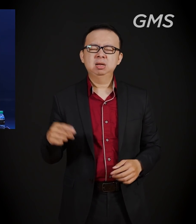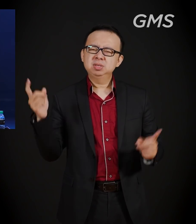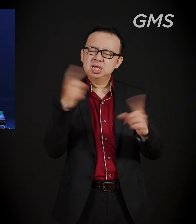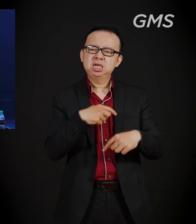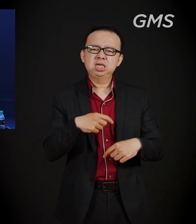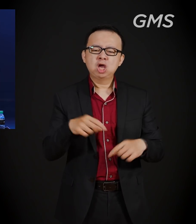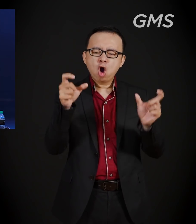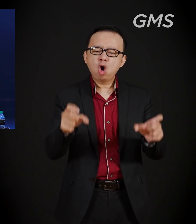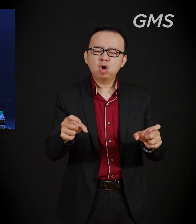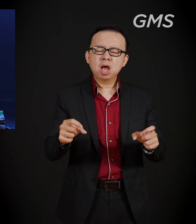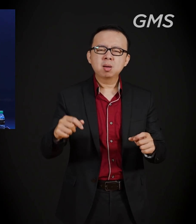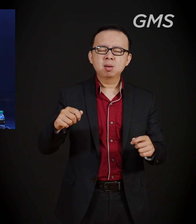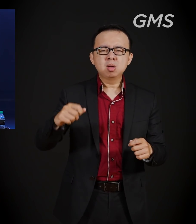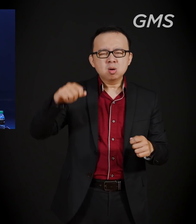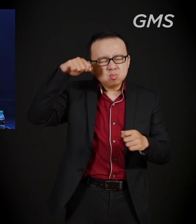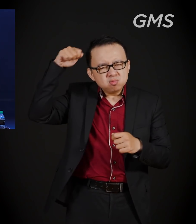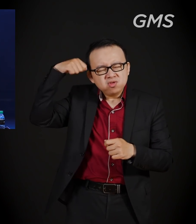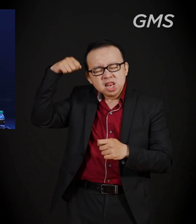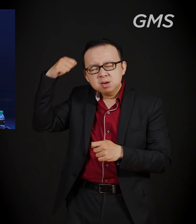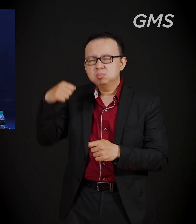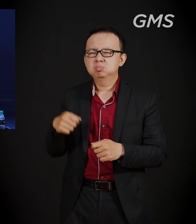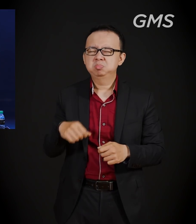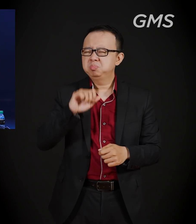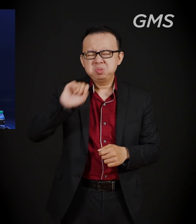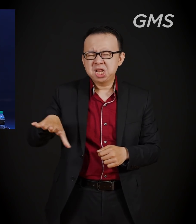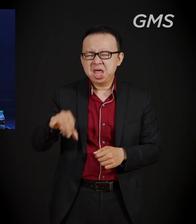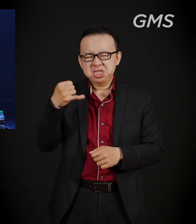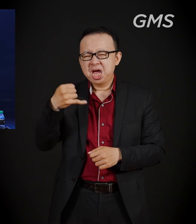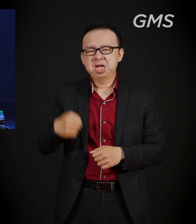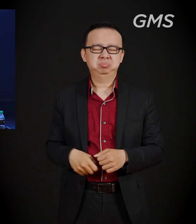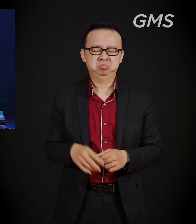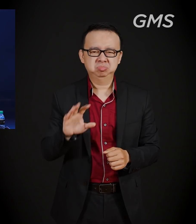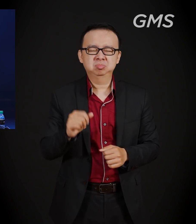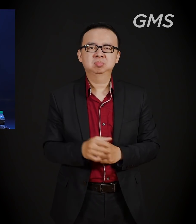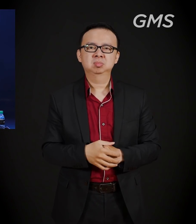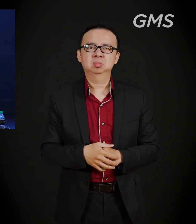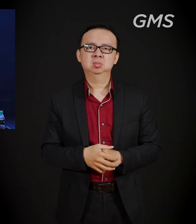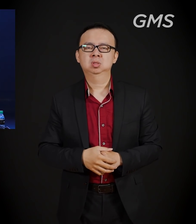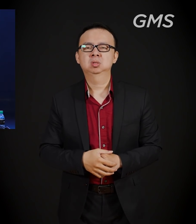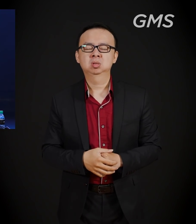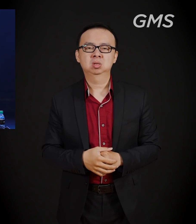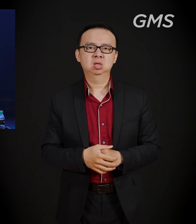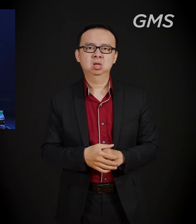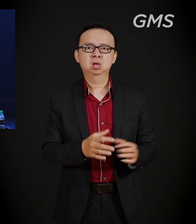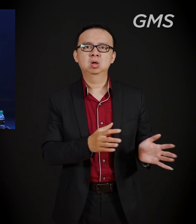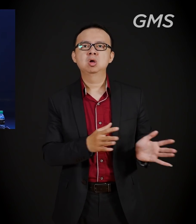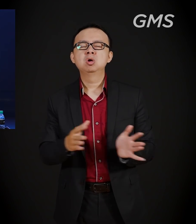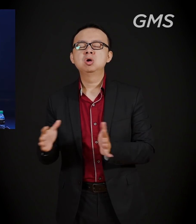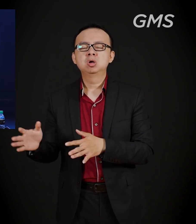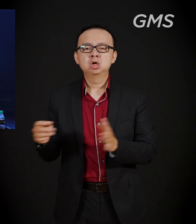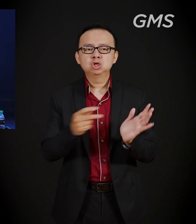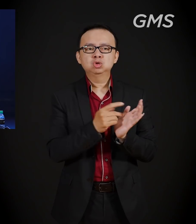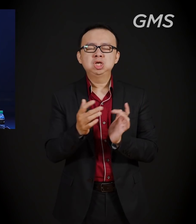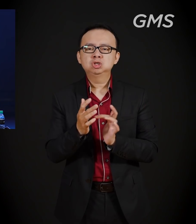saudara. Ya saya sih percaya Tuhan Yesus bisa jamah suamiku, Tuhan Yesus bisa jamah